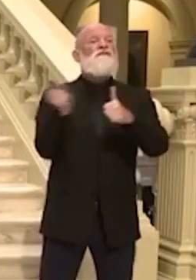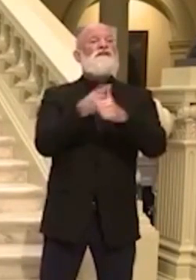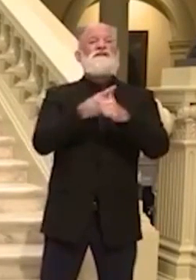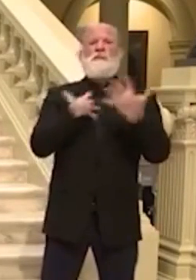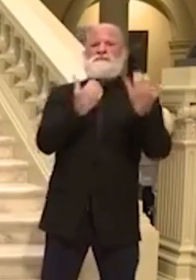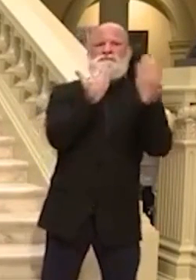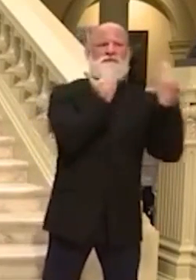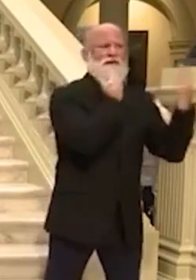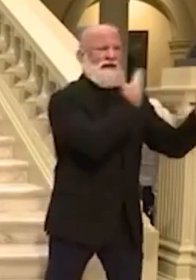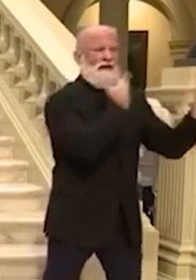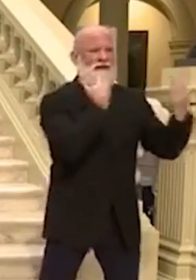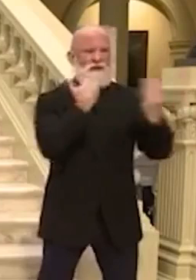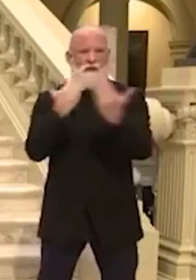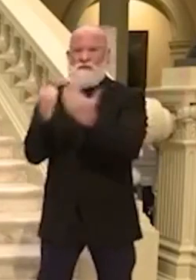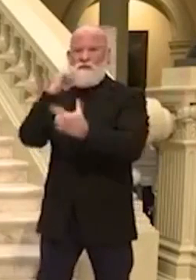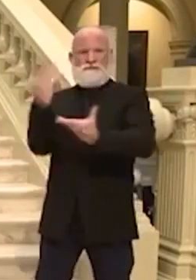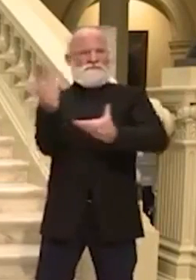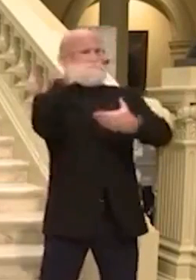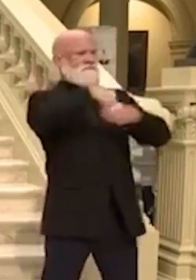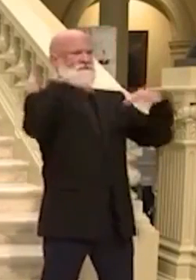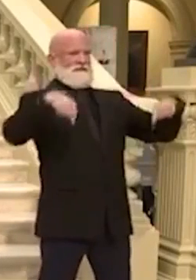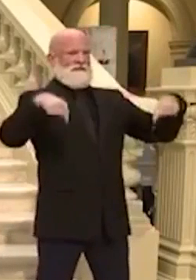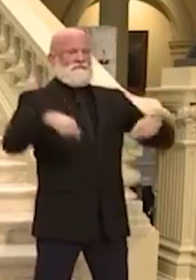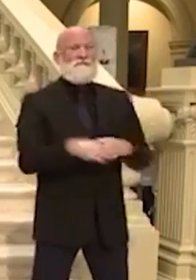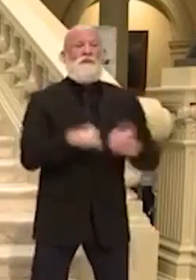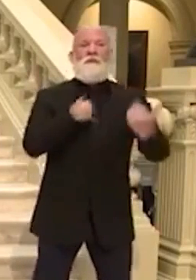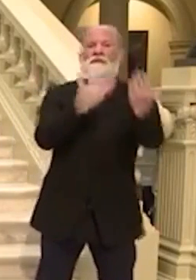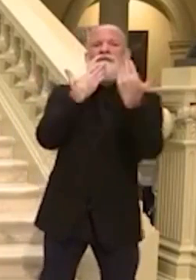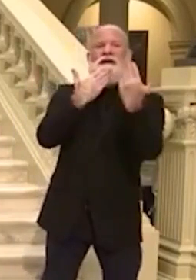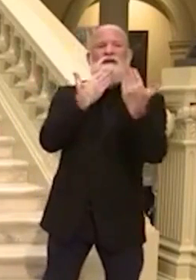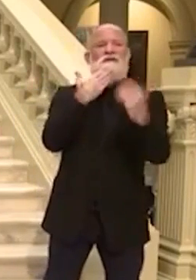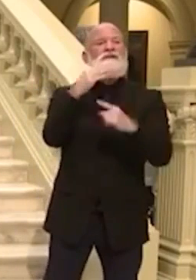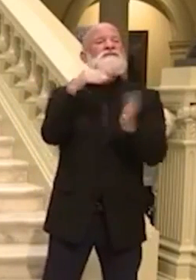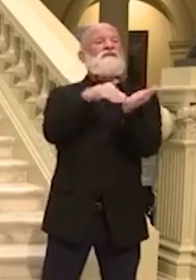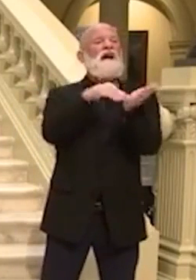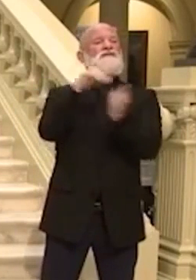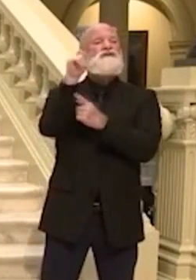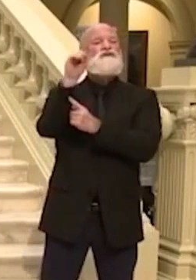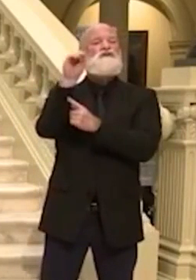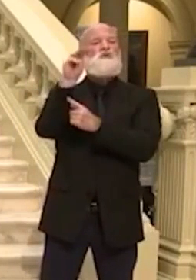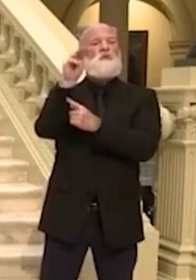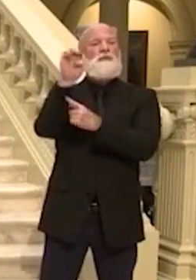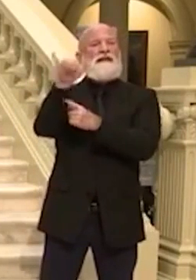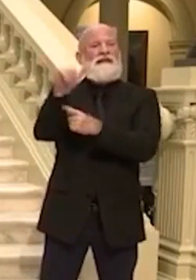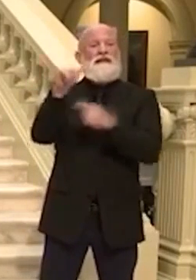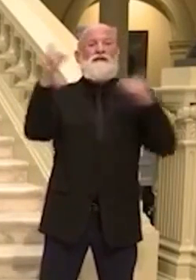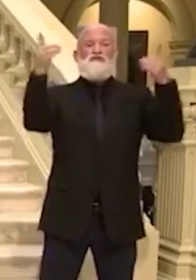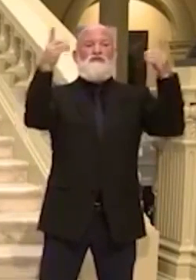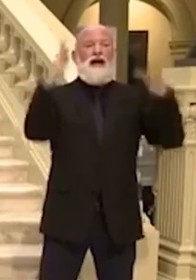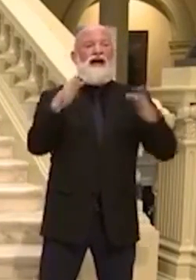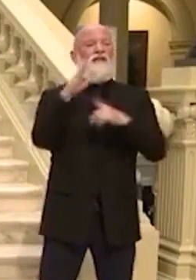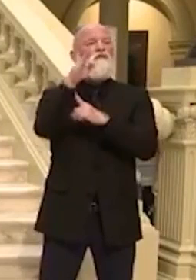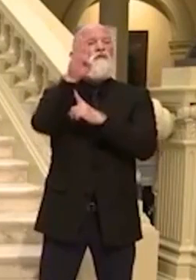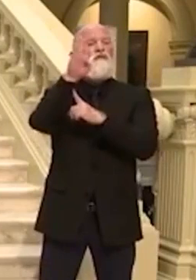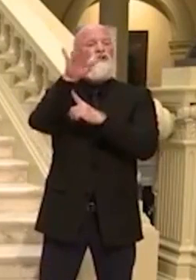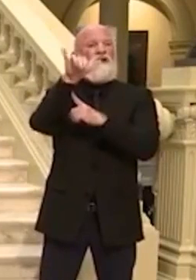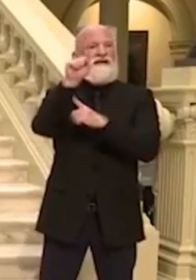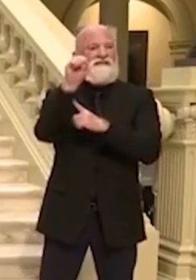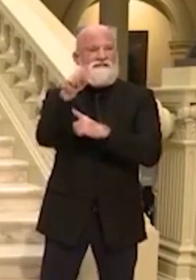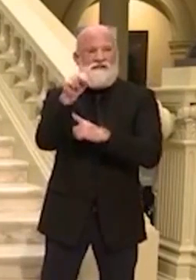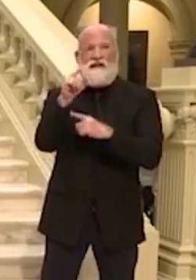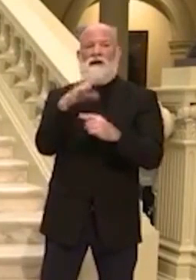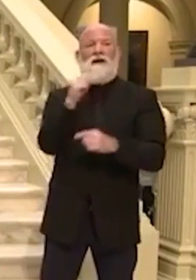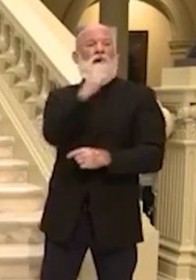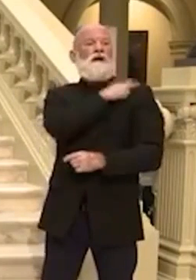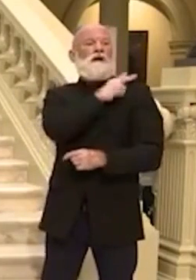mañana en la que dijo que están de acuerdo en que las mascarillas son efectivas. Los habitantes de Georgia no